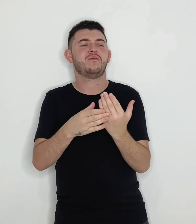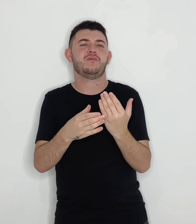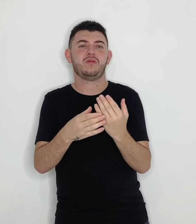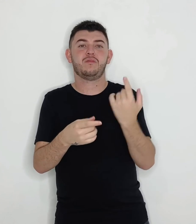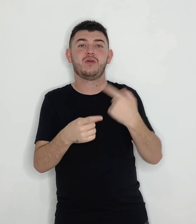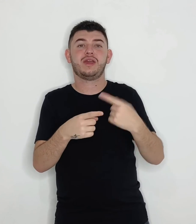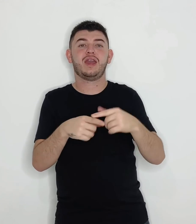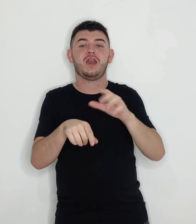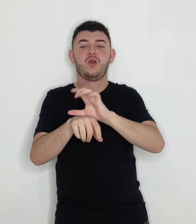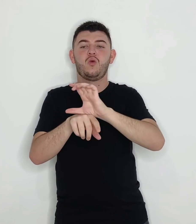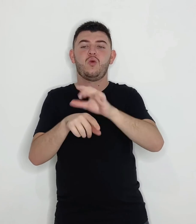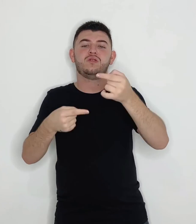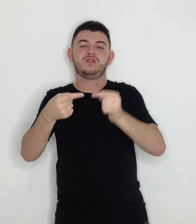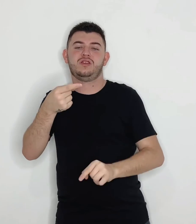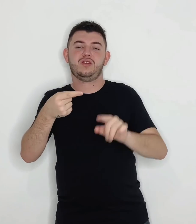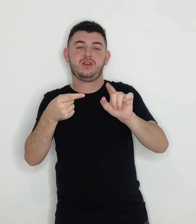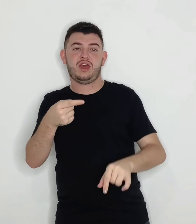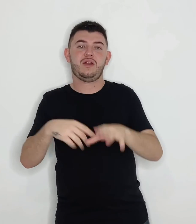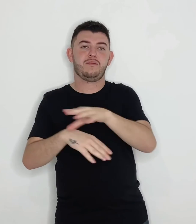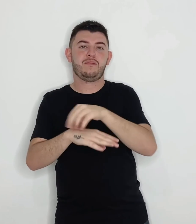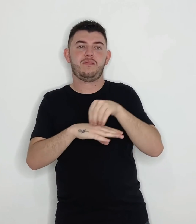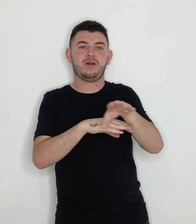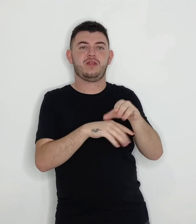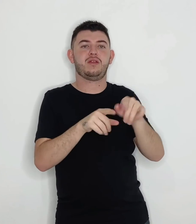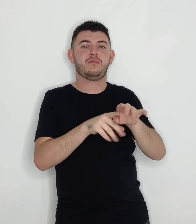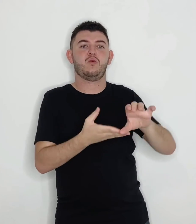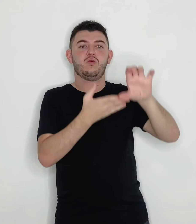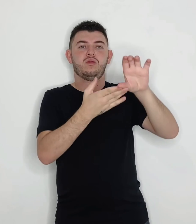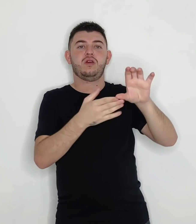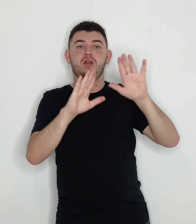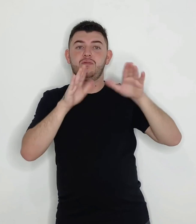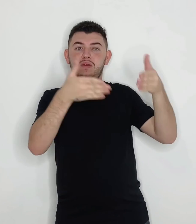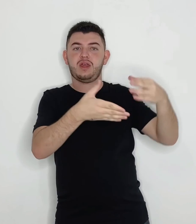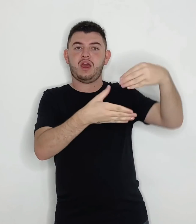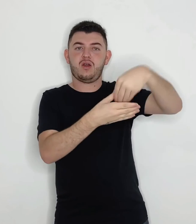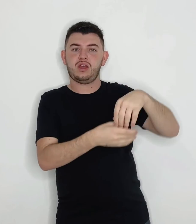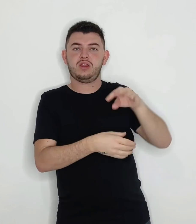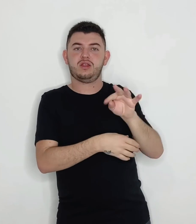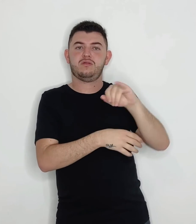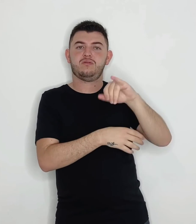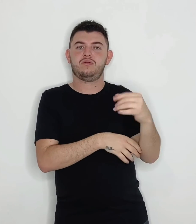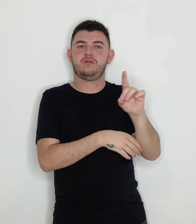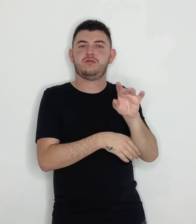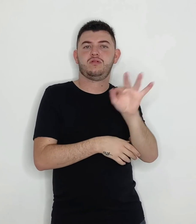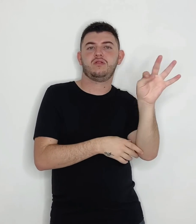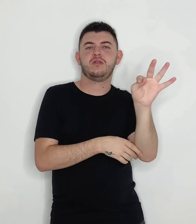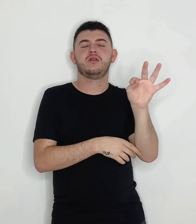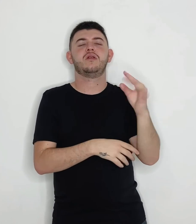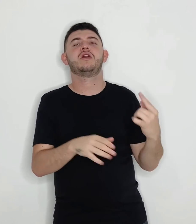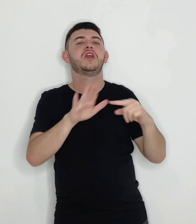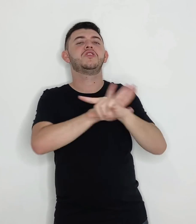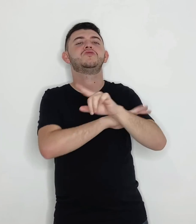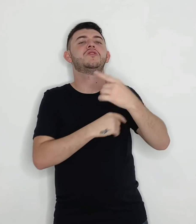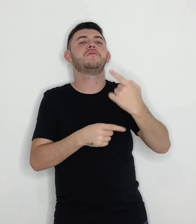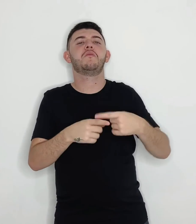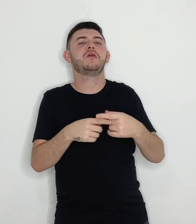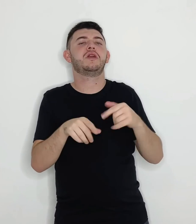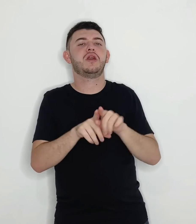de inconstitucionalidade, também distribuída ao Conselho Especial do TJDFT, questionando como um todo a reforma